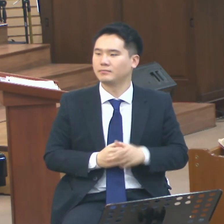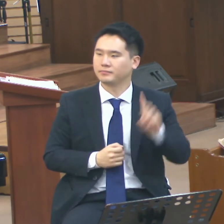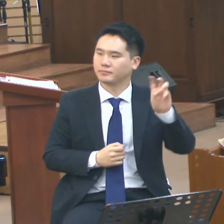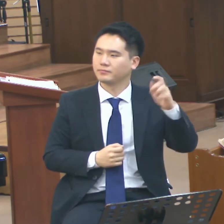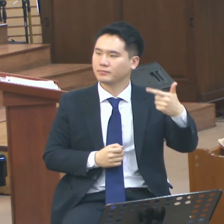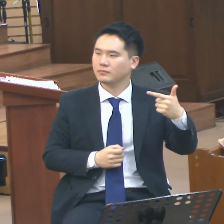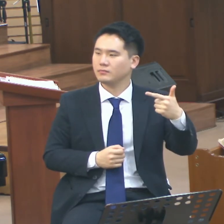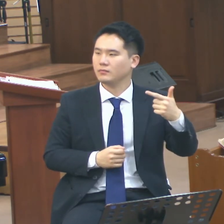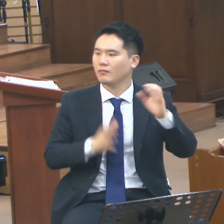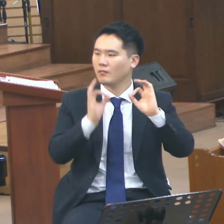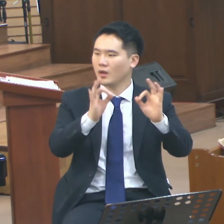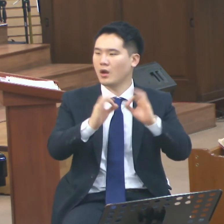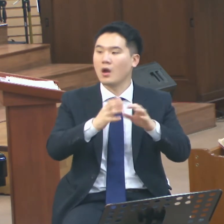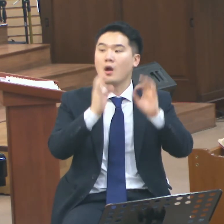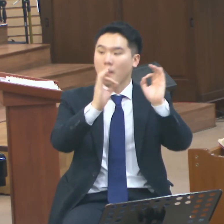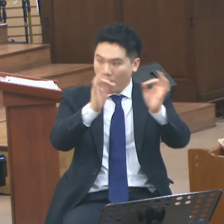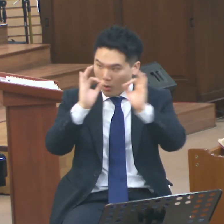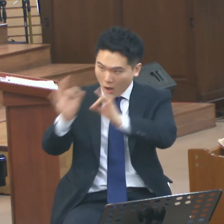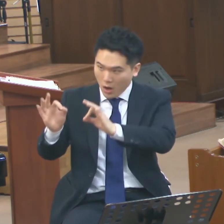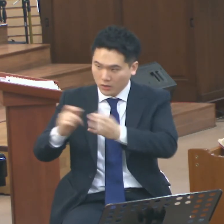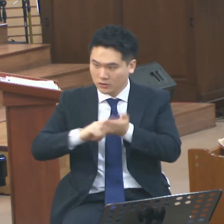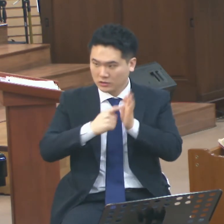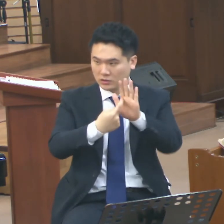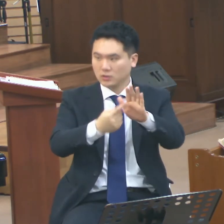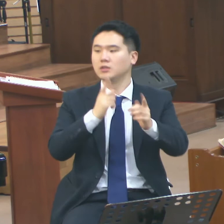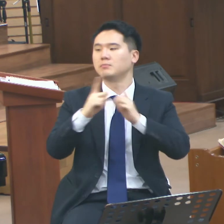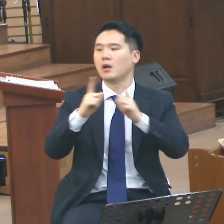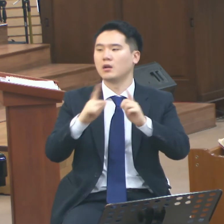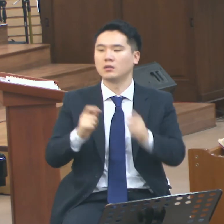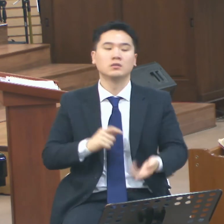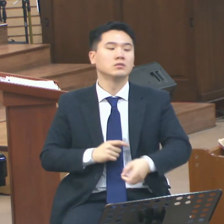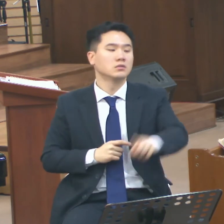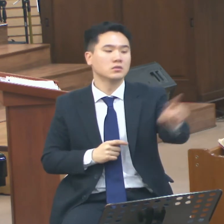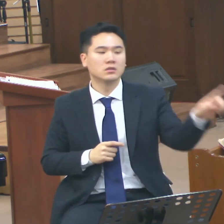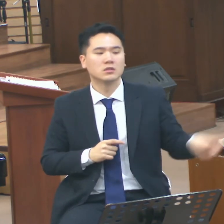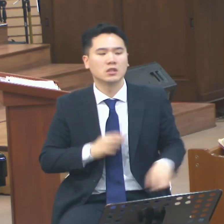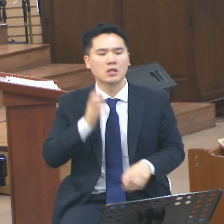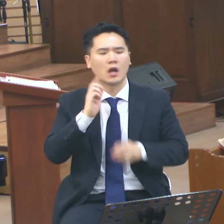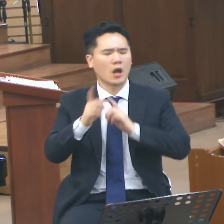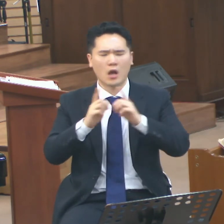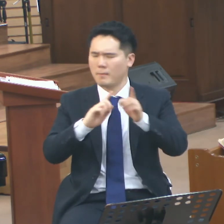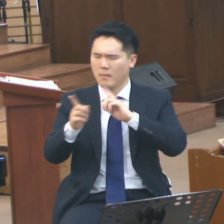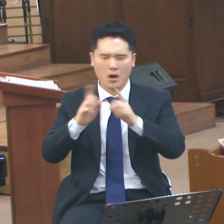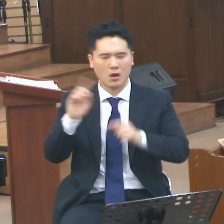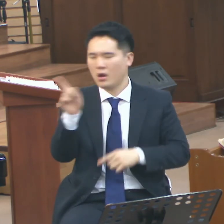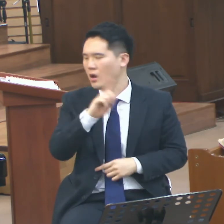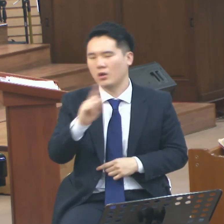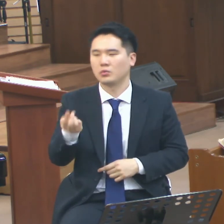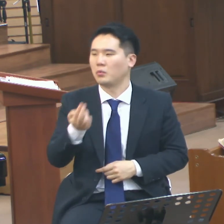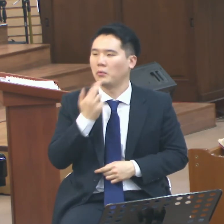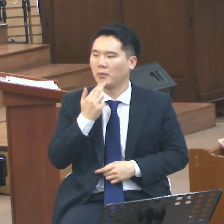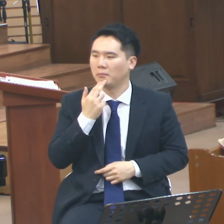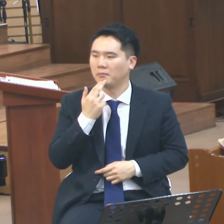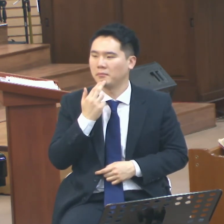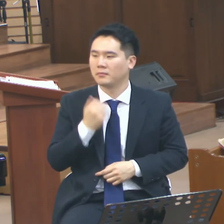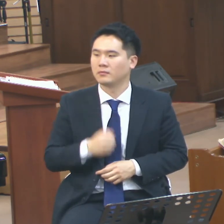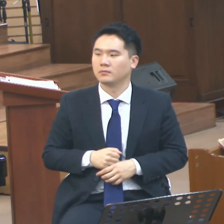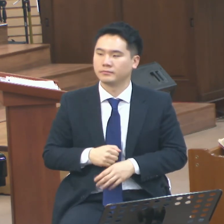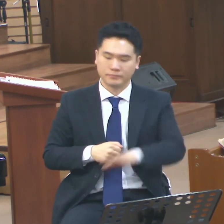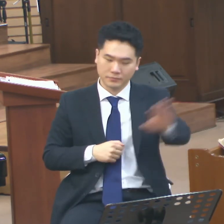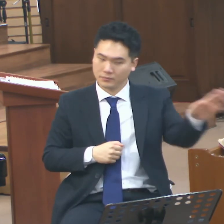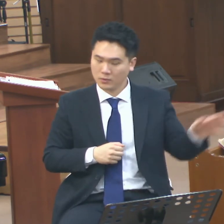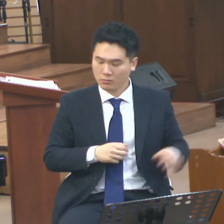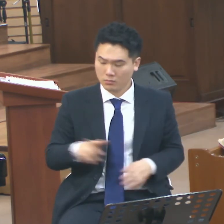26절을 보면은 보라 드러나게 말하되 그들이 아무 말도 아니하는도다. 당국자들은 이 사람은 참으로 그리스도인 줄 알았는가. 자, 사람들